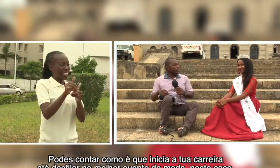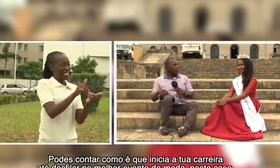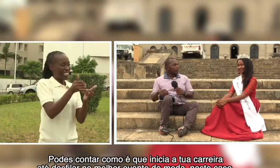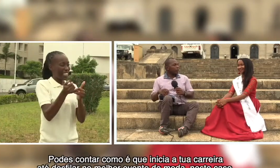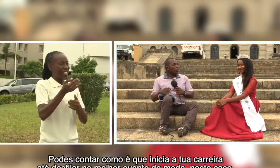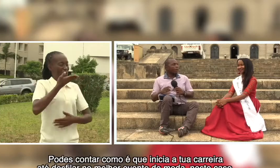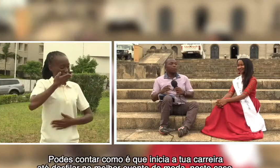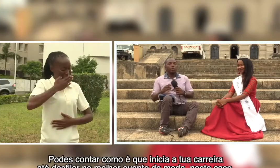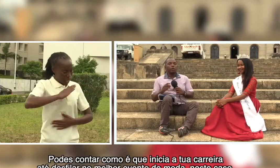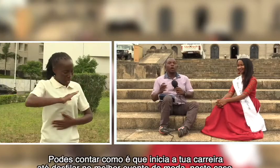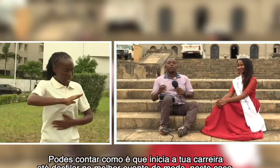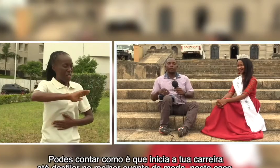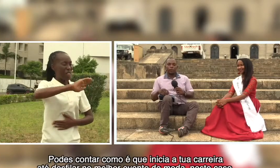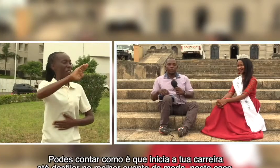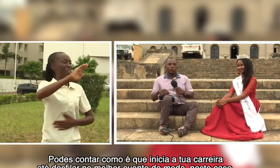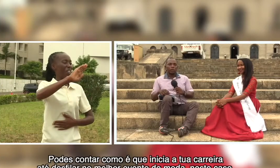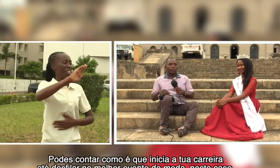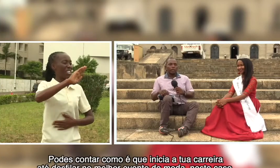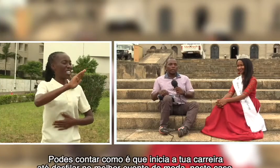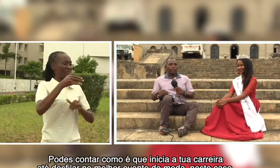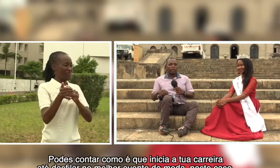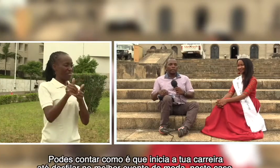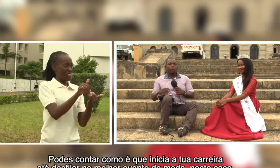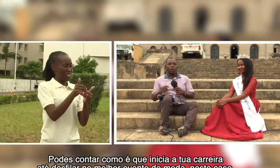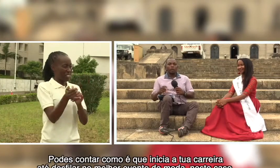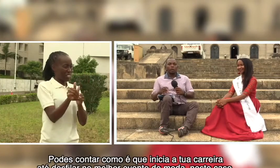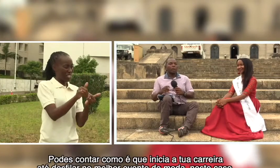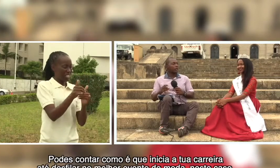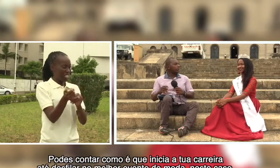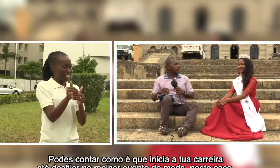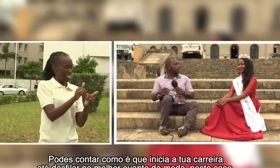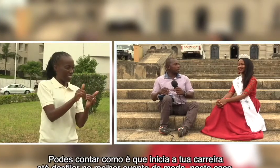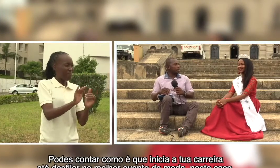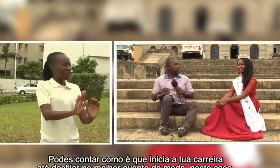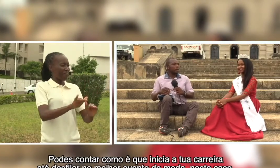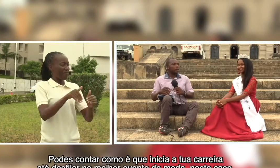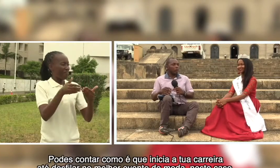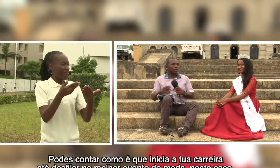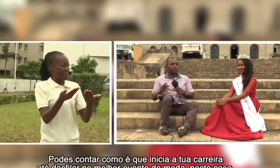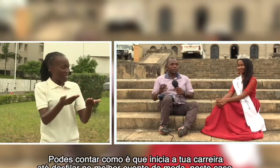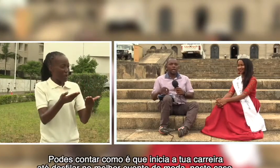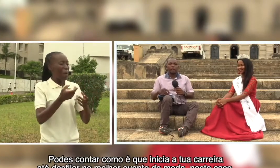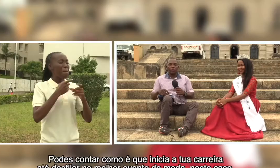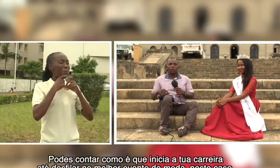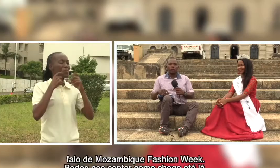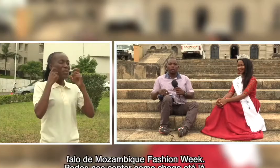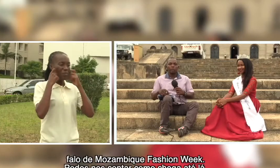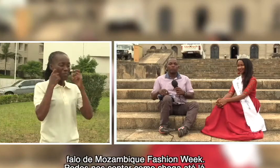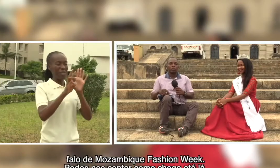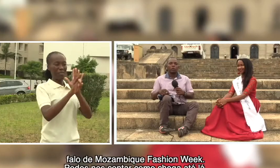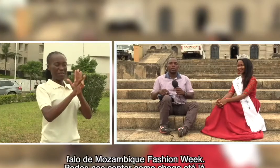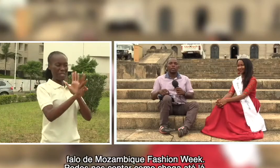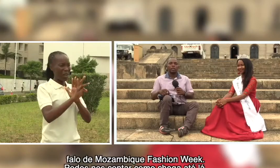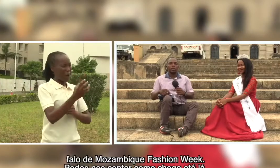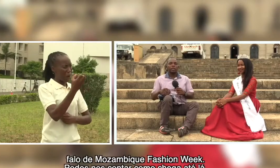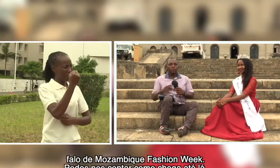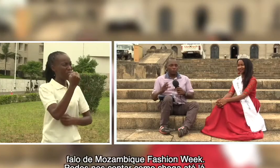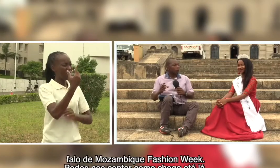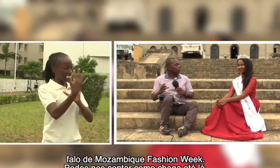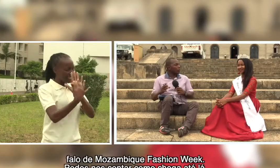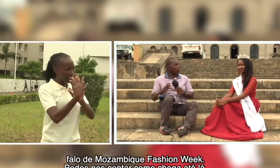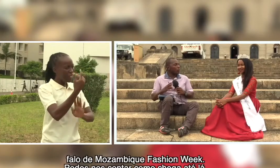desfilar no melhor evento de modos, neste caso, estou falando de Moçambique Fashion Week.